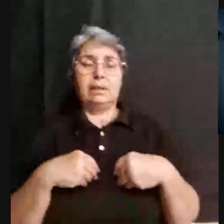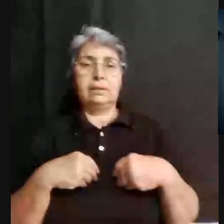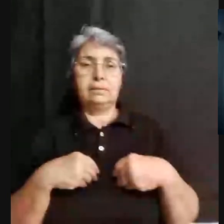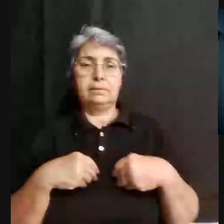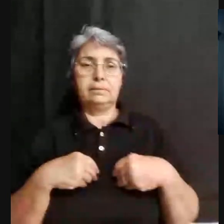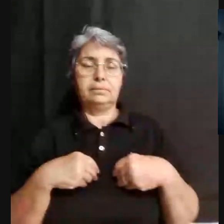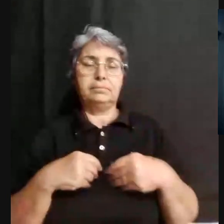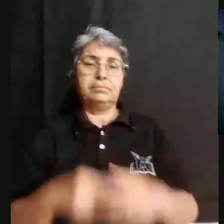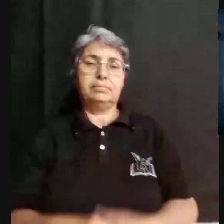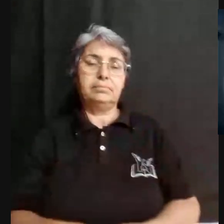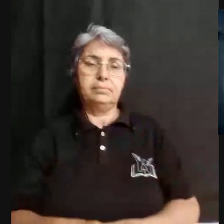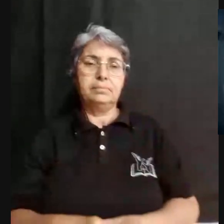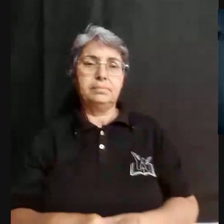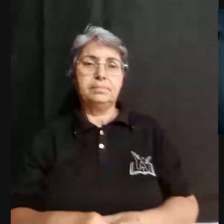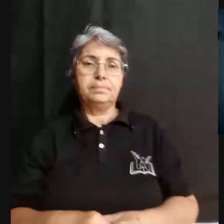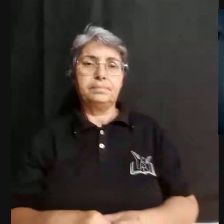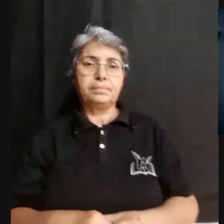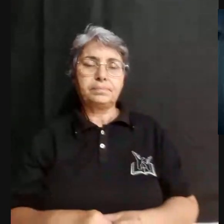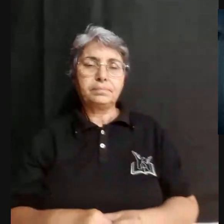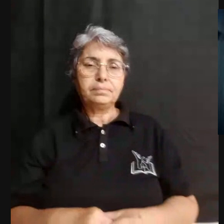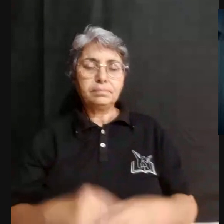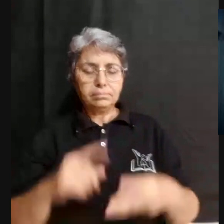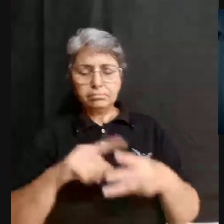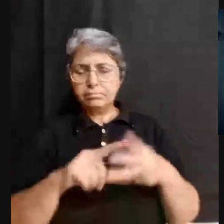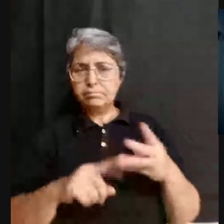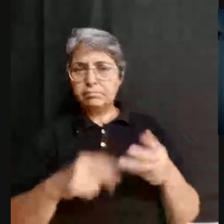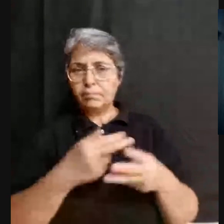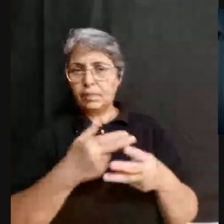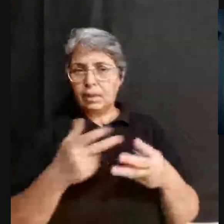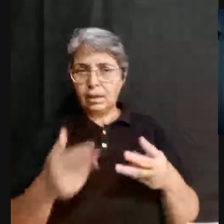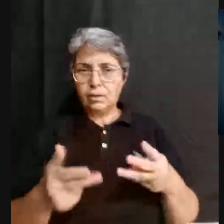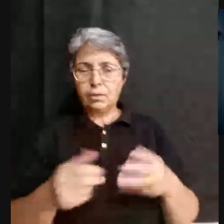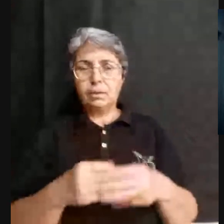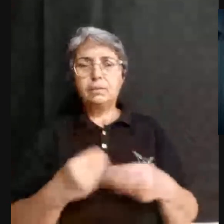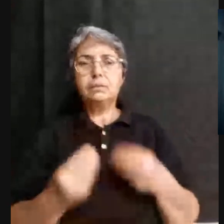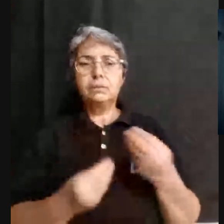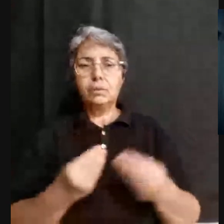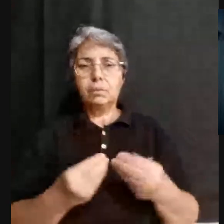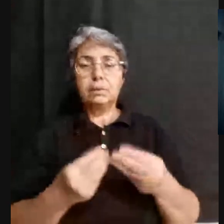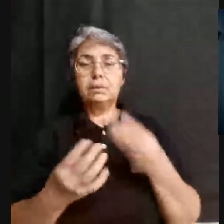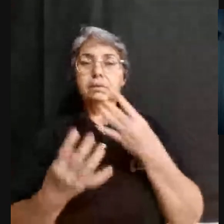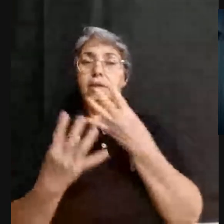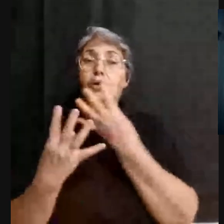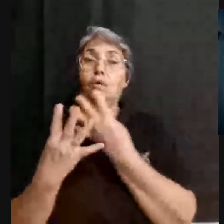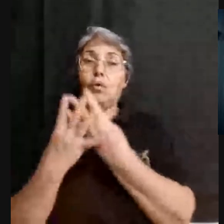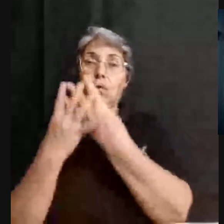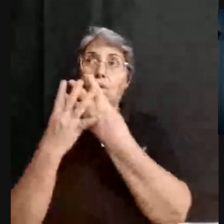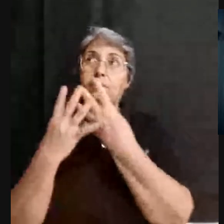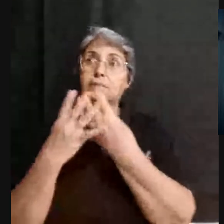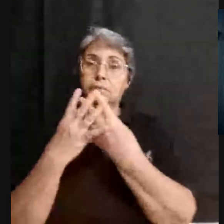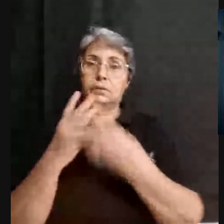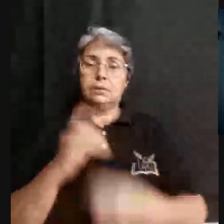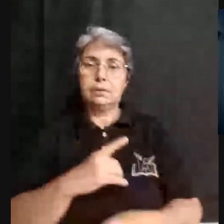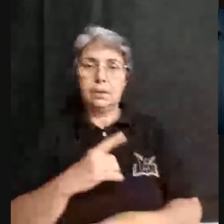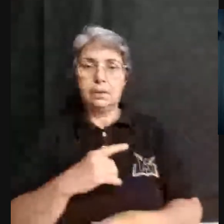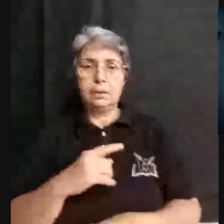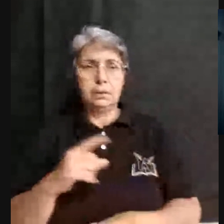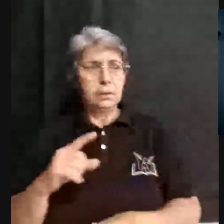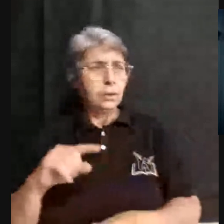Esses 3 verbos são os verbos que caracterizam as confissões. Quer dizer que toda a